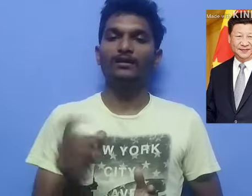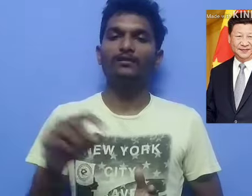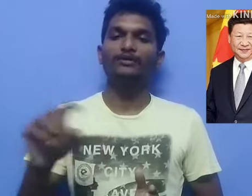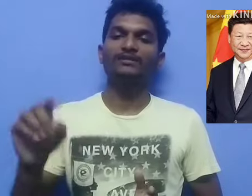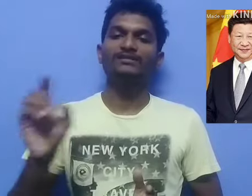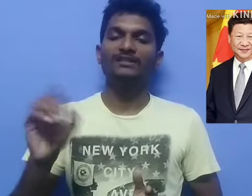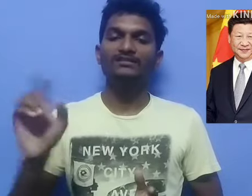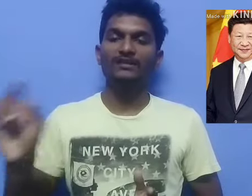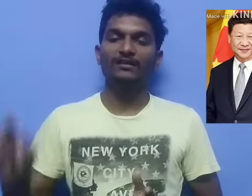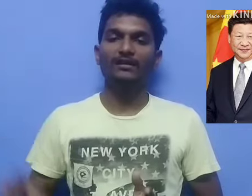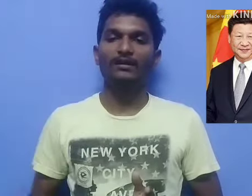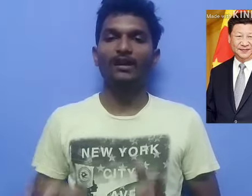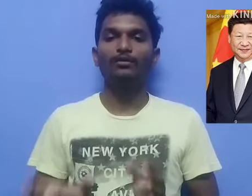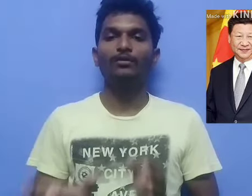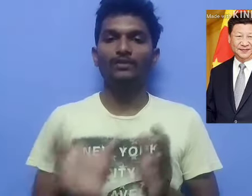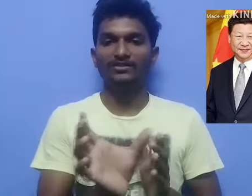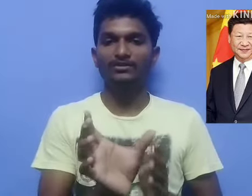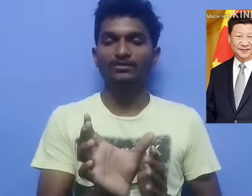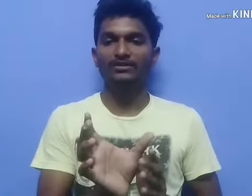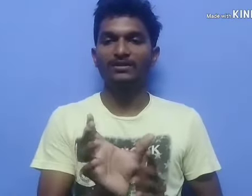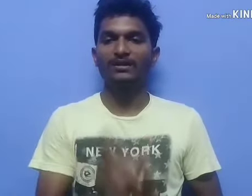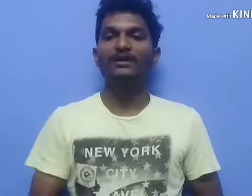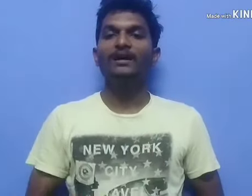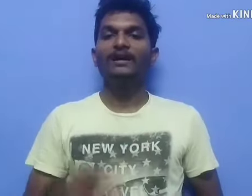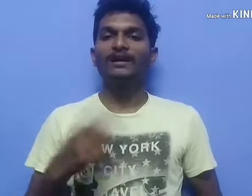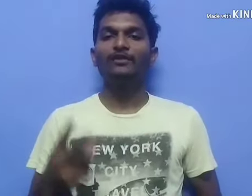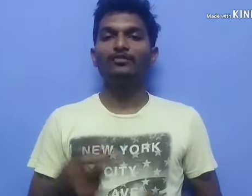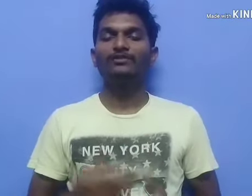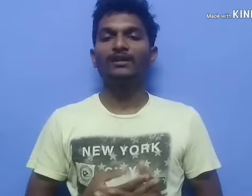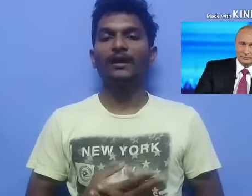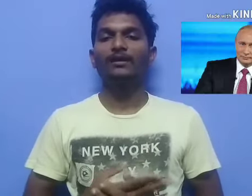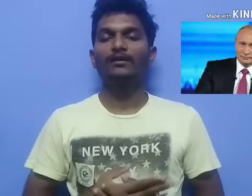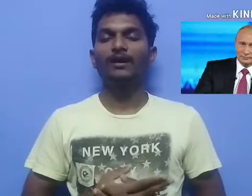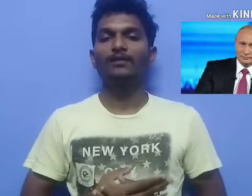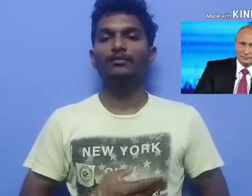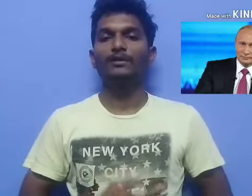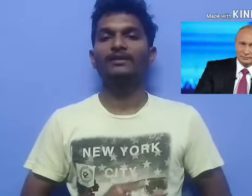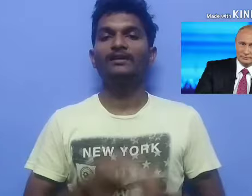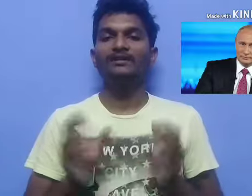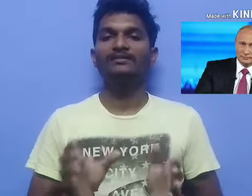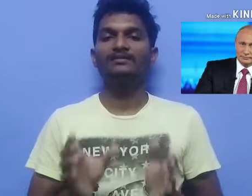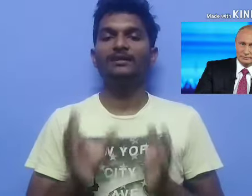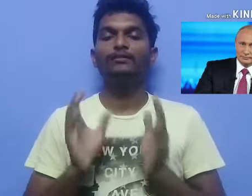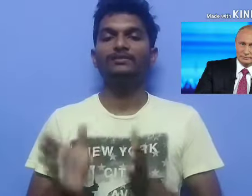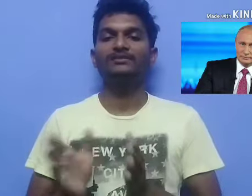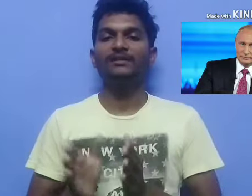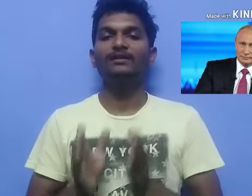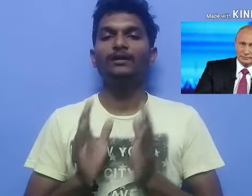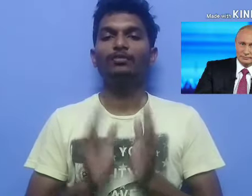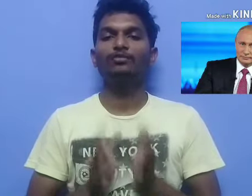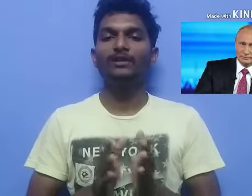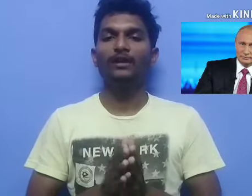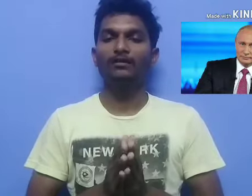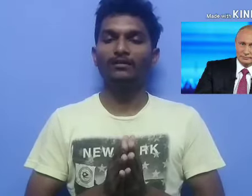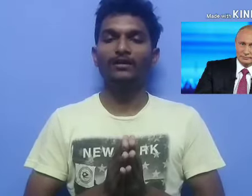என்னன்னு பார்த்தீங்கன்னா ஜெனரல் செக்ரட்டரியாக இருக்காரு. அவருக்கு வந்து ஃபர்ஸ்ட் கொஸ்டின் இருக்கு. ரெண்டாவது கொஸ்டினில் யார் இருக்காங்க அப்படின்னு பார்த்தீங்கன்னா ரஷ்யன் பிரசிடென்ட் புதின் அவர் தான்